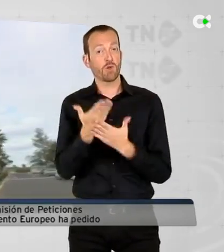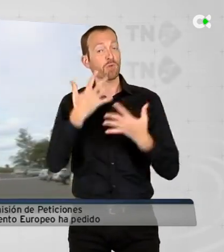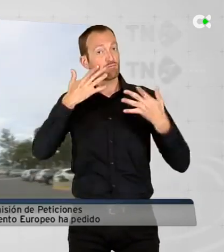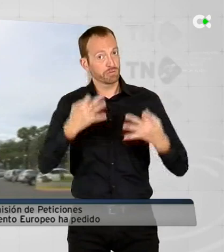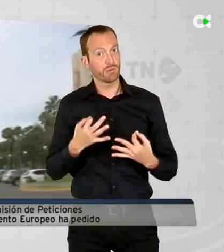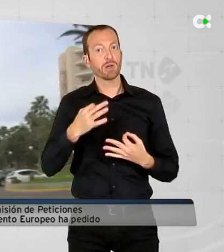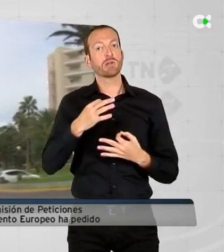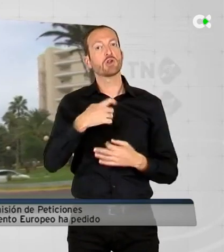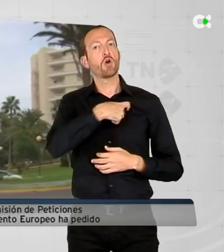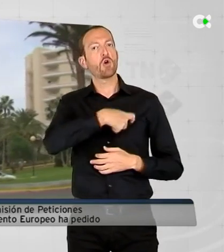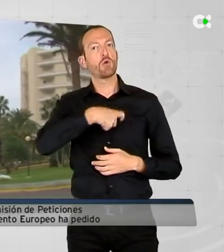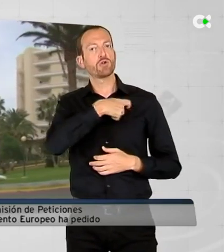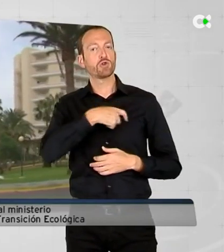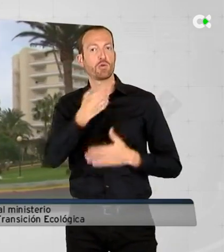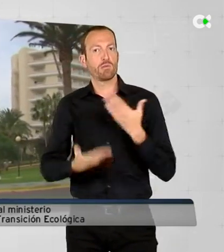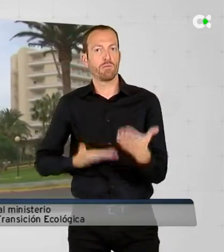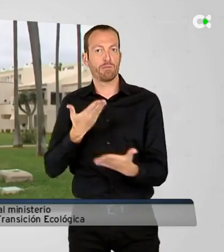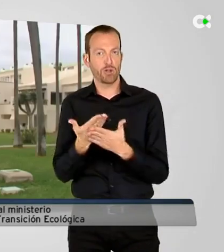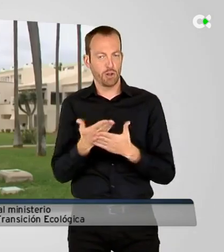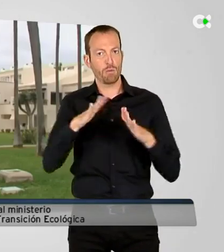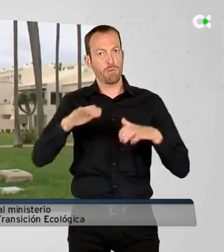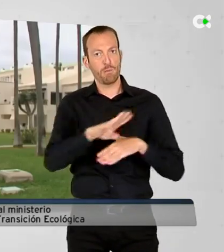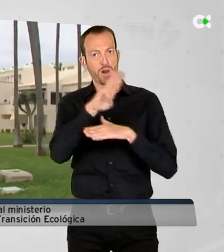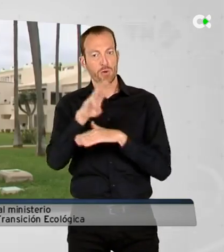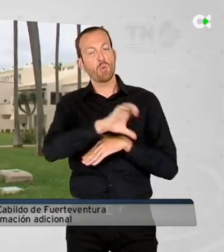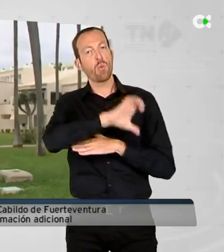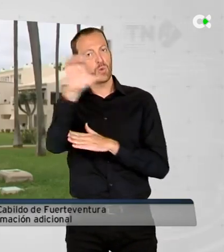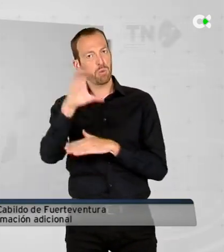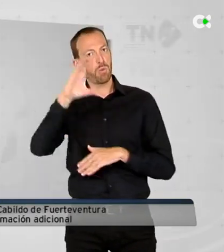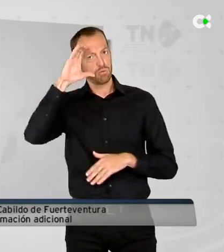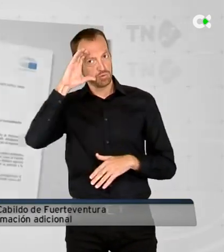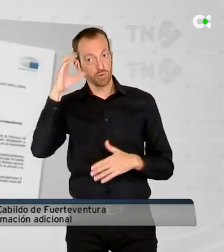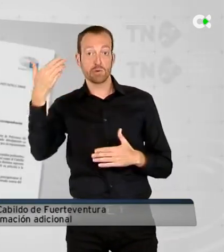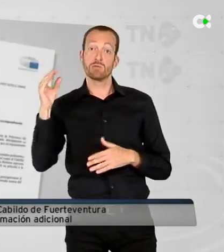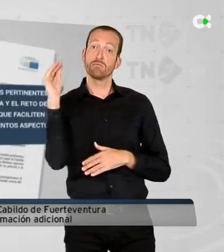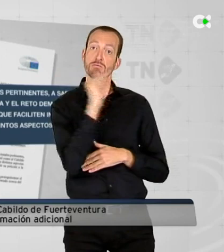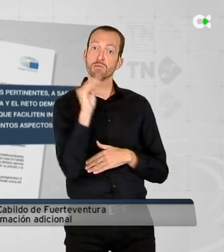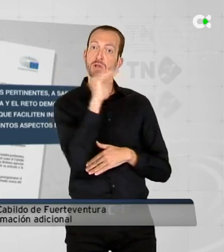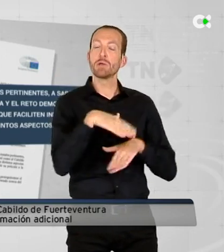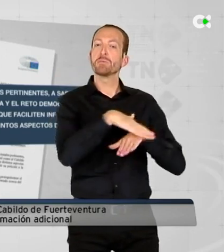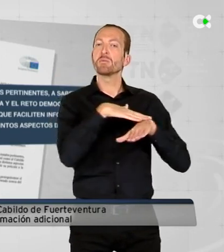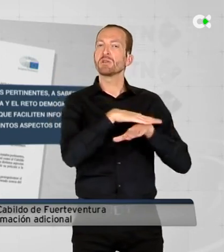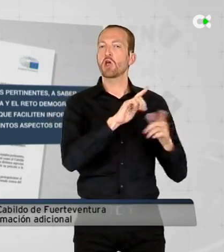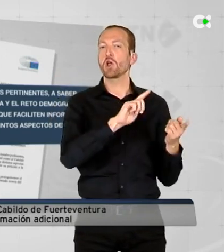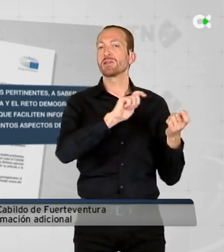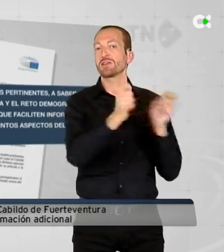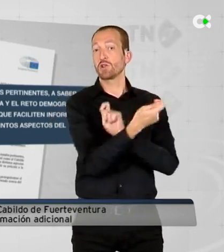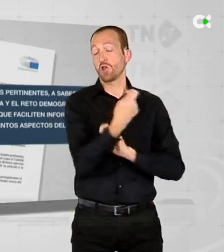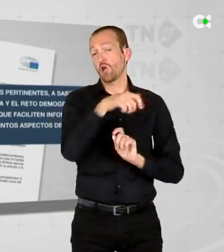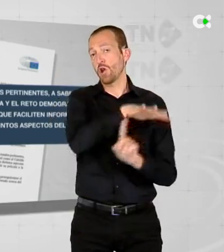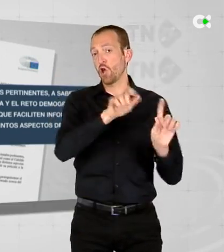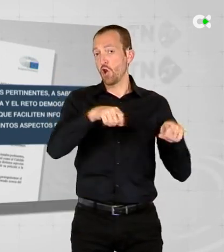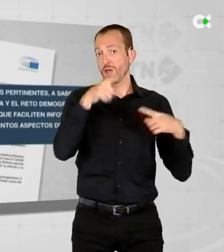escuchadas por la Comisión de Peticiones del Parlamento Europeo que ha pedido al Ministerio para la Transición Ecológica, así como al Cabildo de